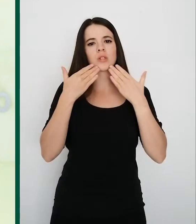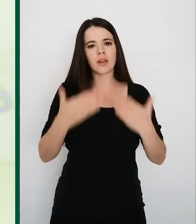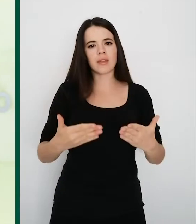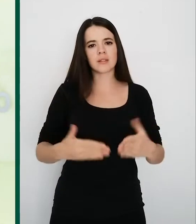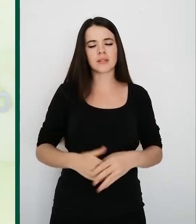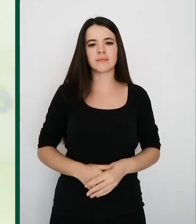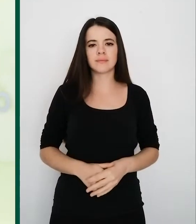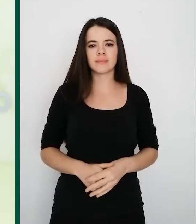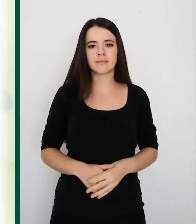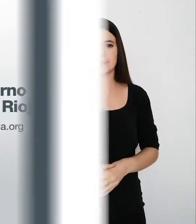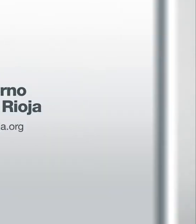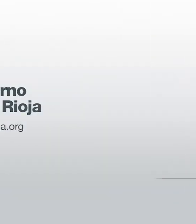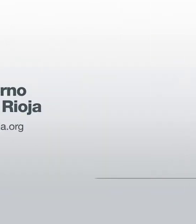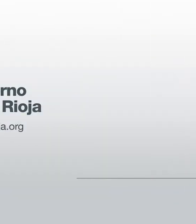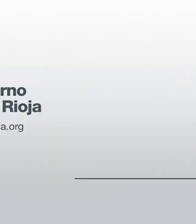gracias.